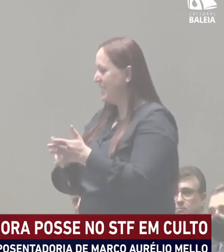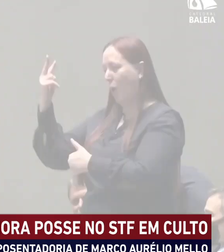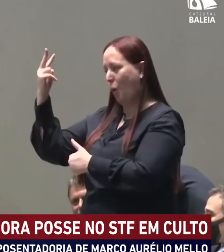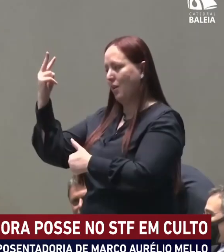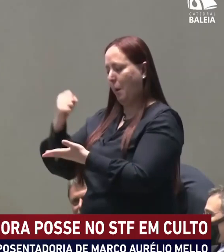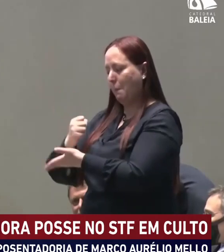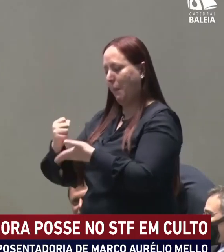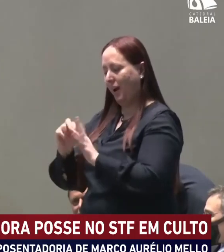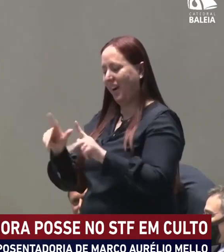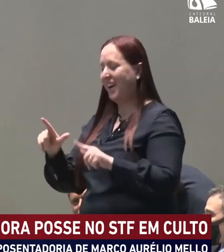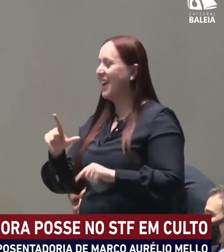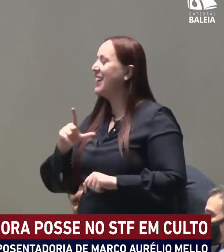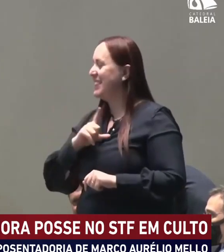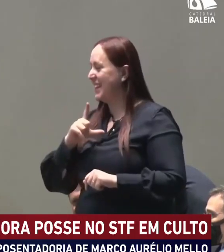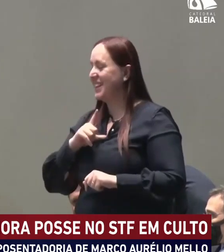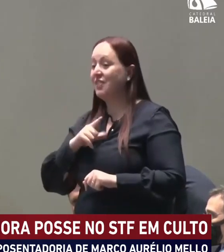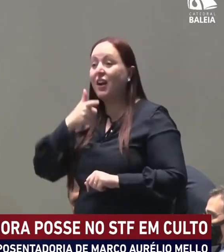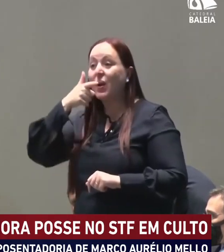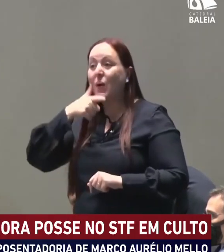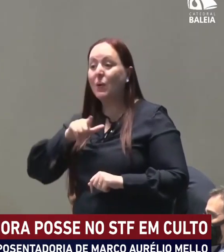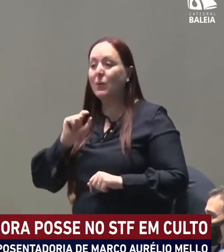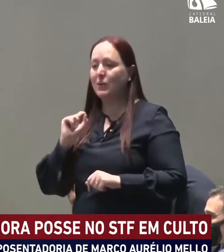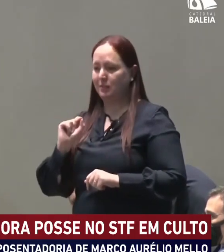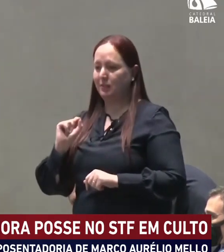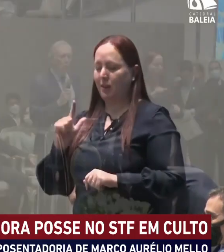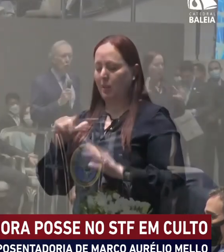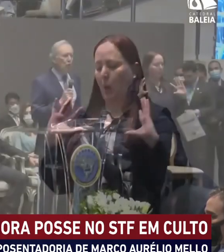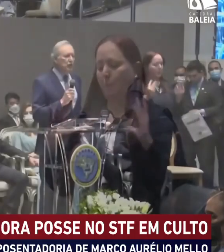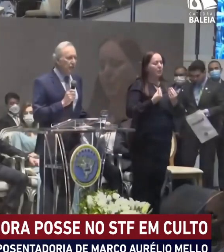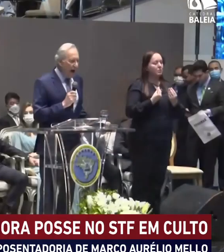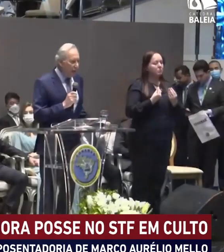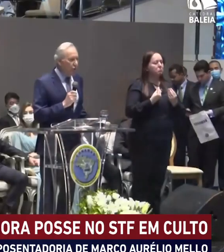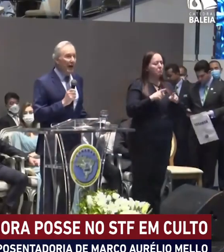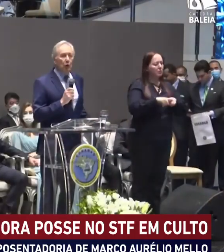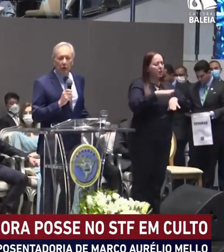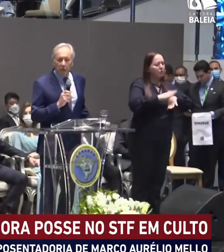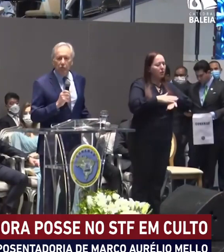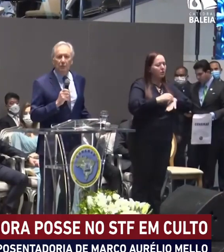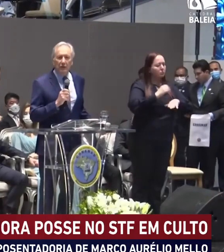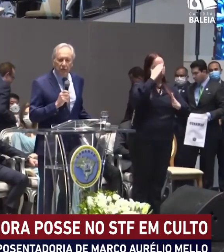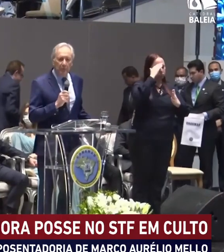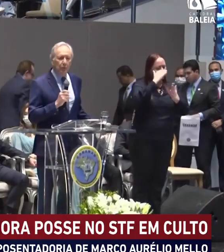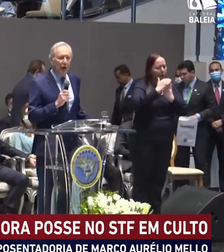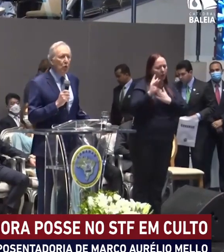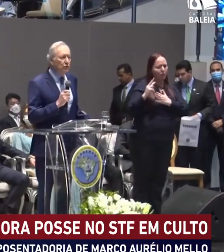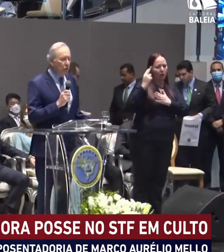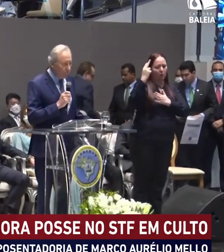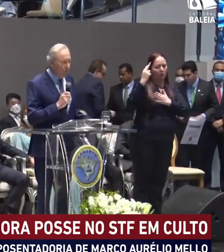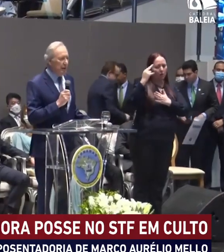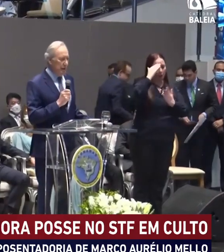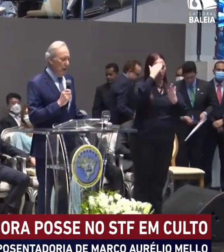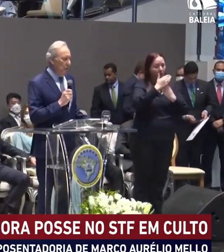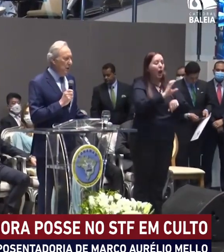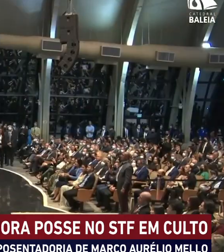virtude e saberá, como ministro, cultivar os valores e os princípios da